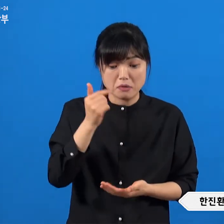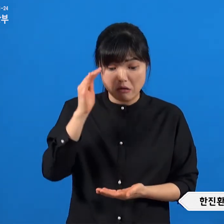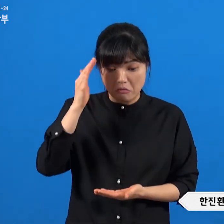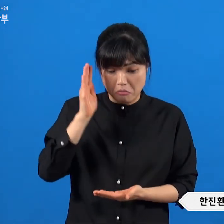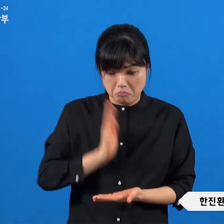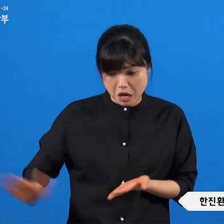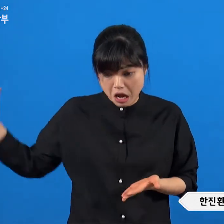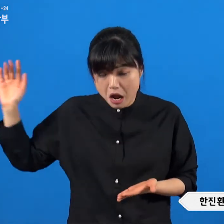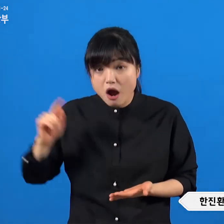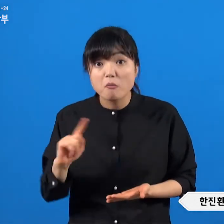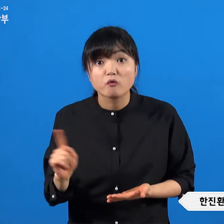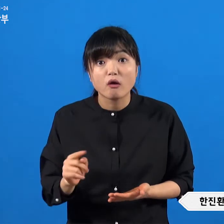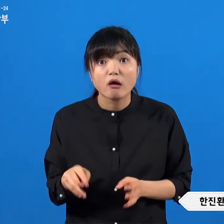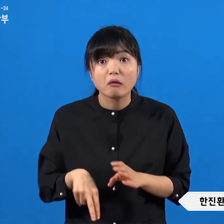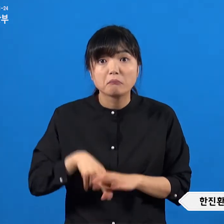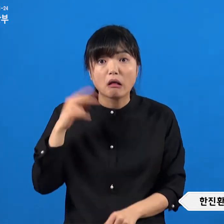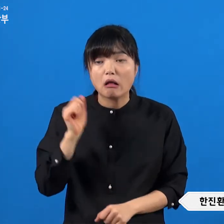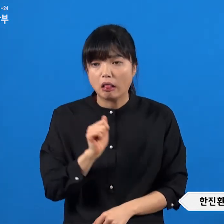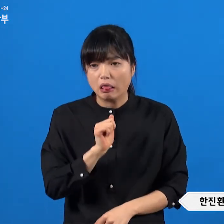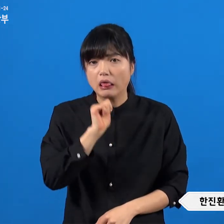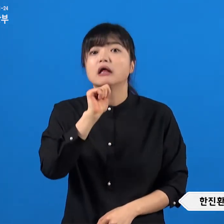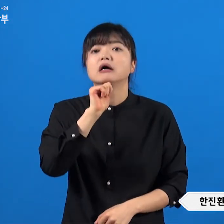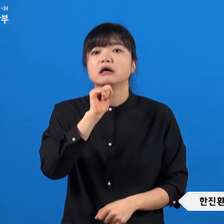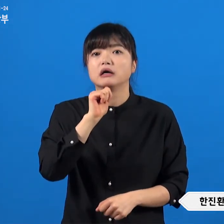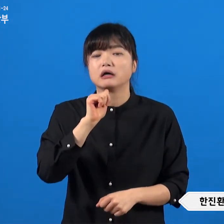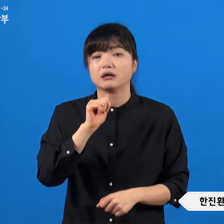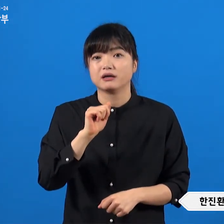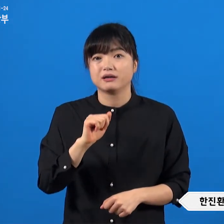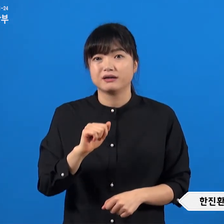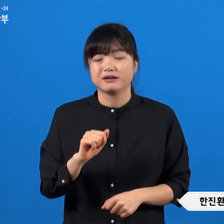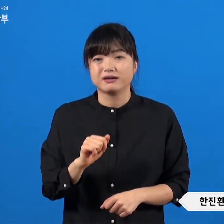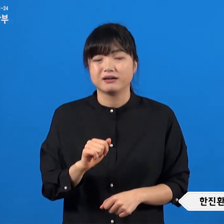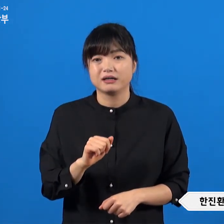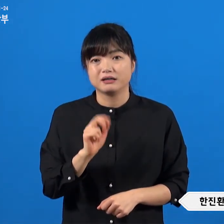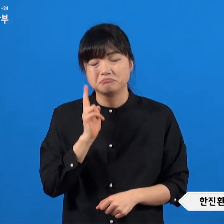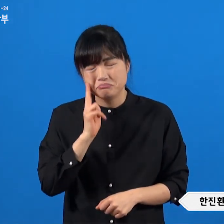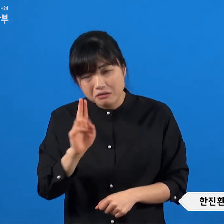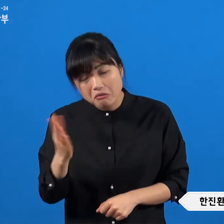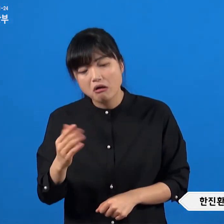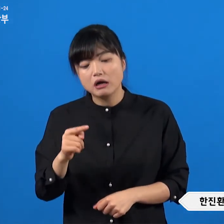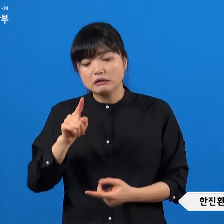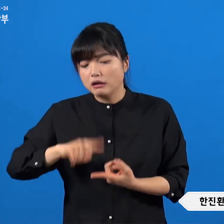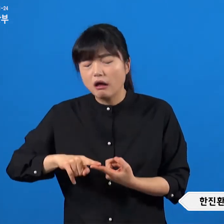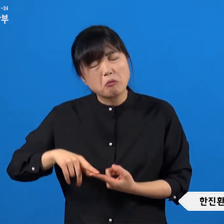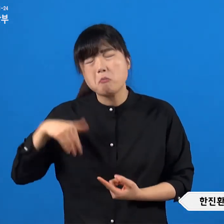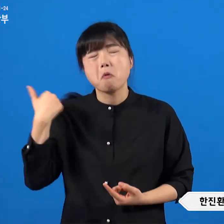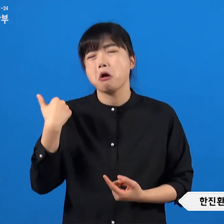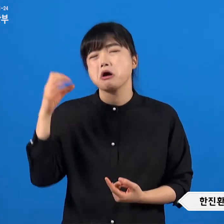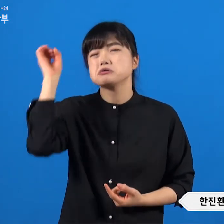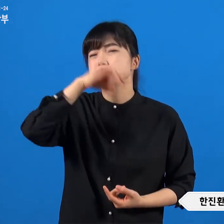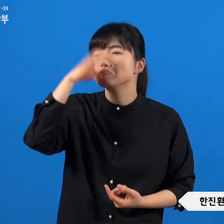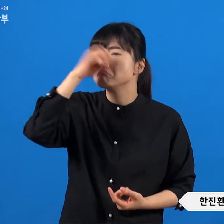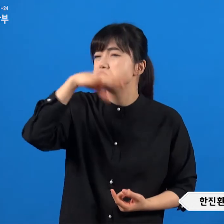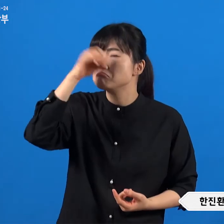자기는 비참하게 될 수밖에 없는 신세였습니다. 그런데 이제는 그걸 몰랐던 것입니다.